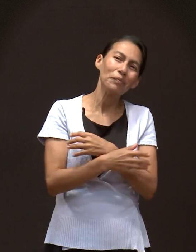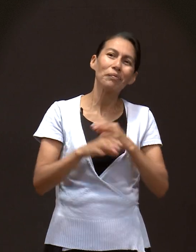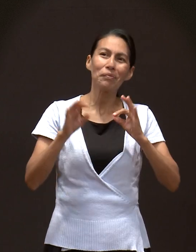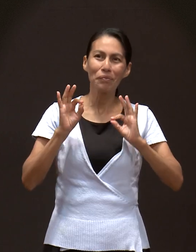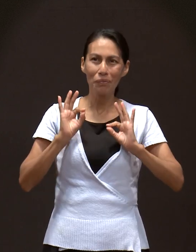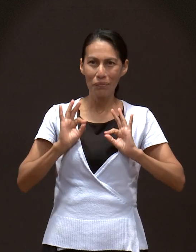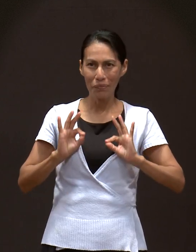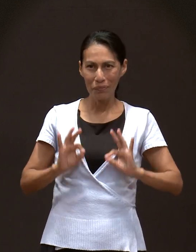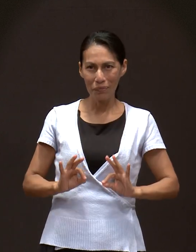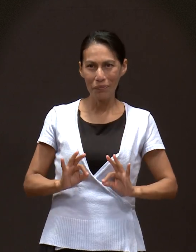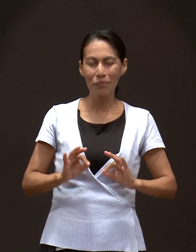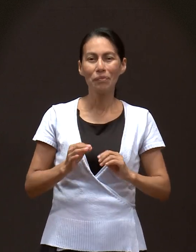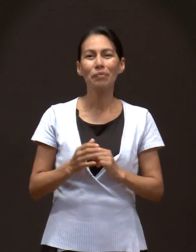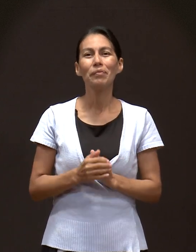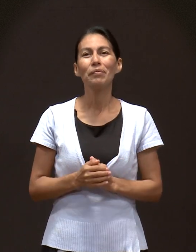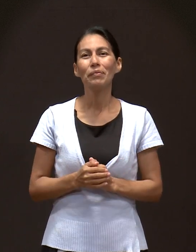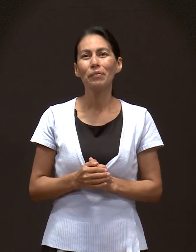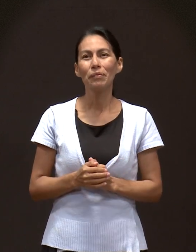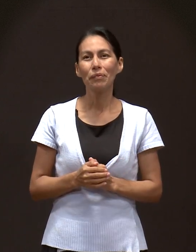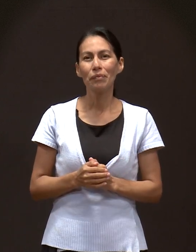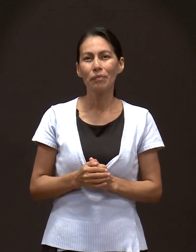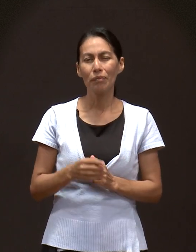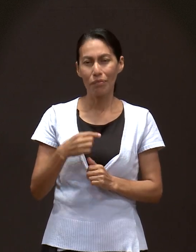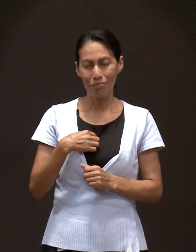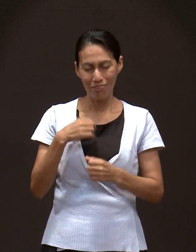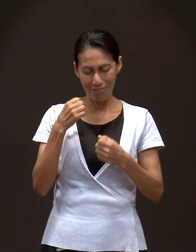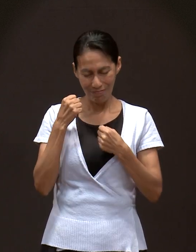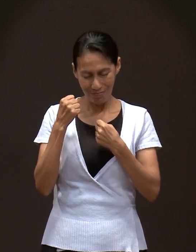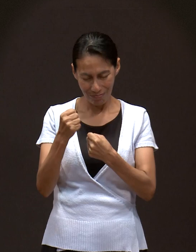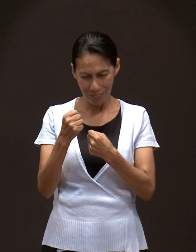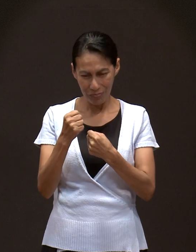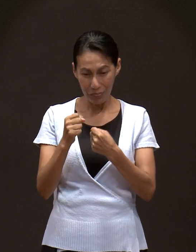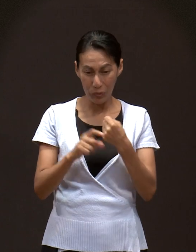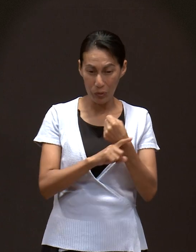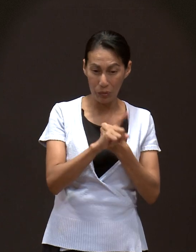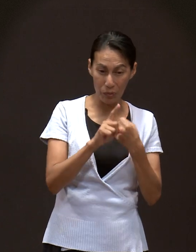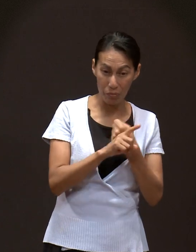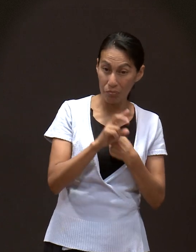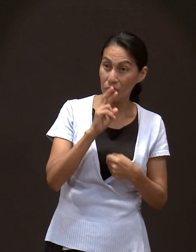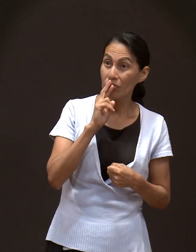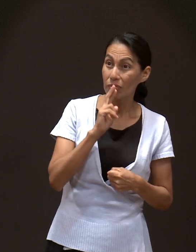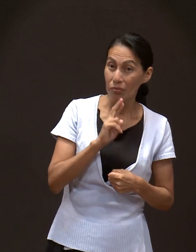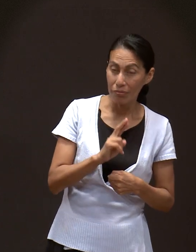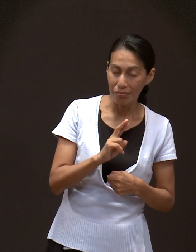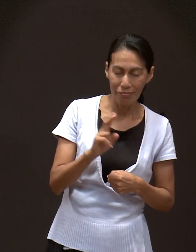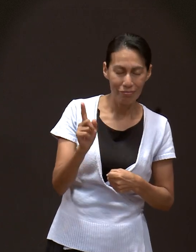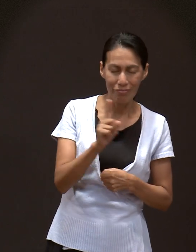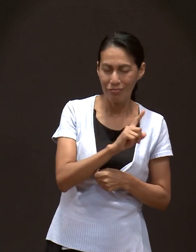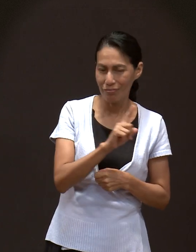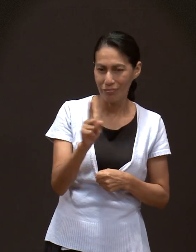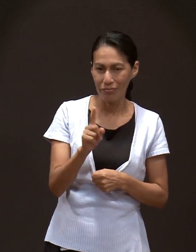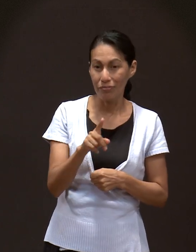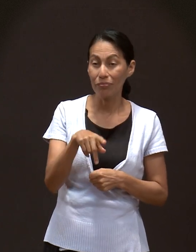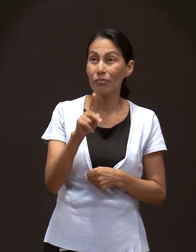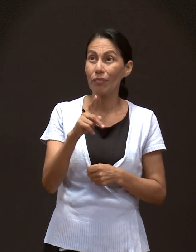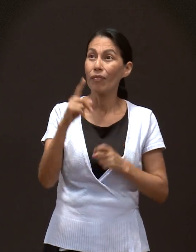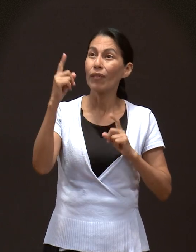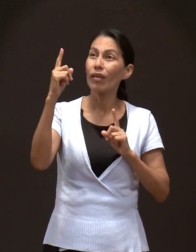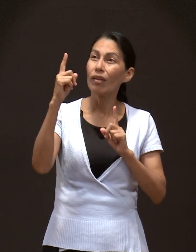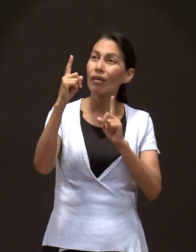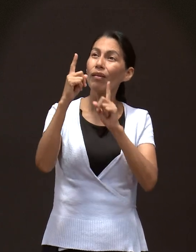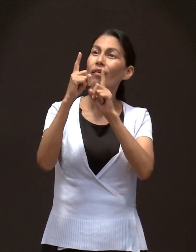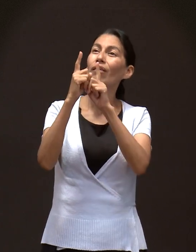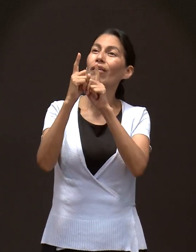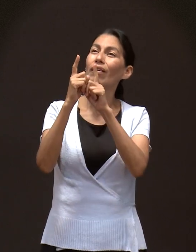Amén. Me dio un abrazo, me dio la tranquilidad que yo necesitaba. Sé que mi problema aún no está resuelto, pero desde